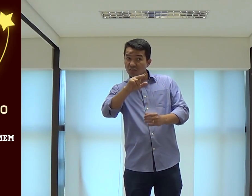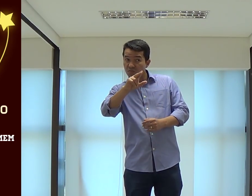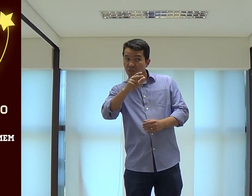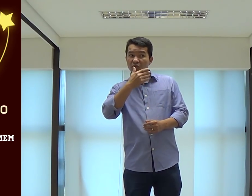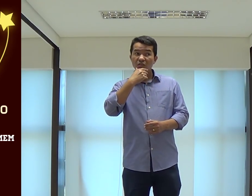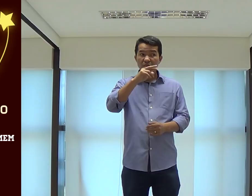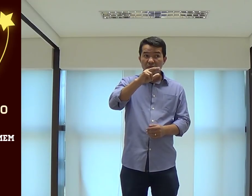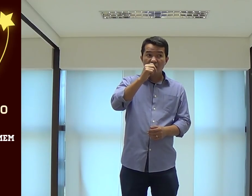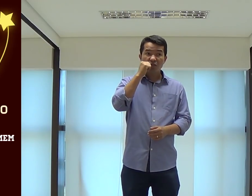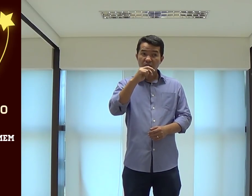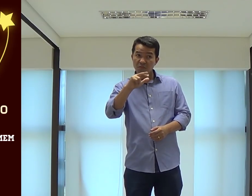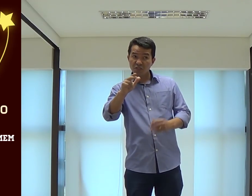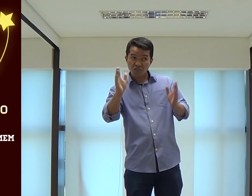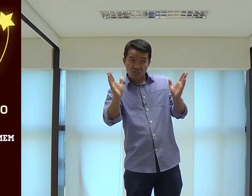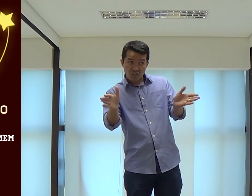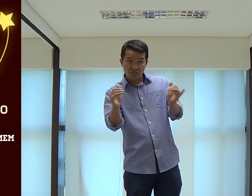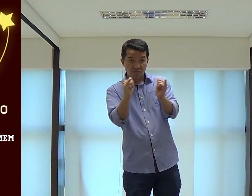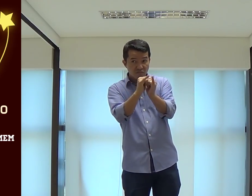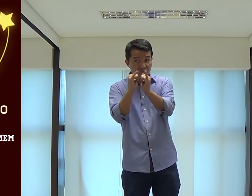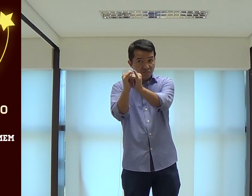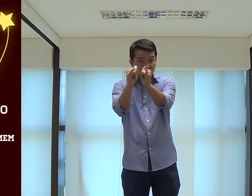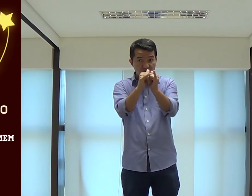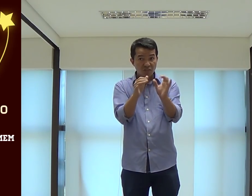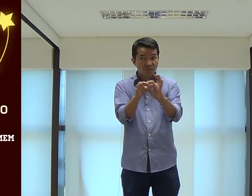Né? Seus irmãos aqui da igreja, seus irmãos em Cristo,